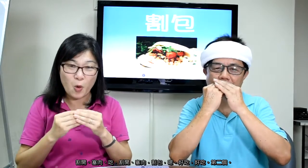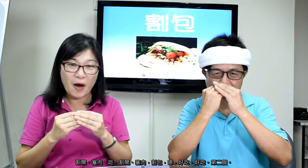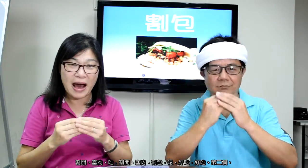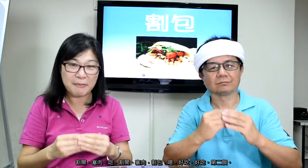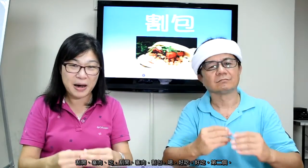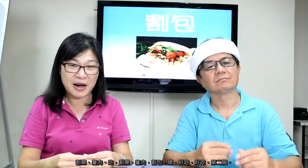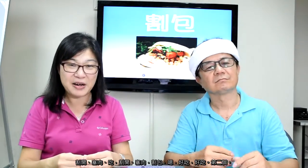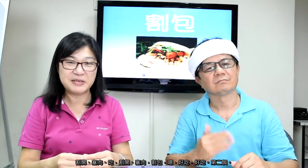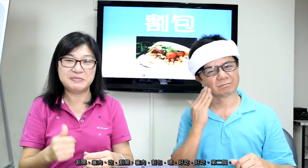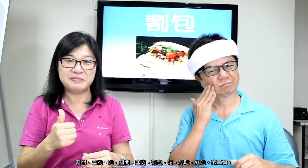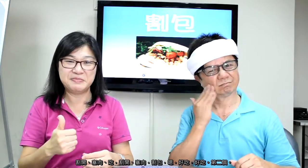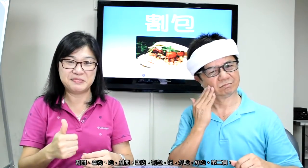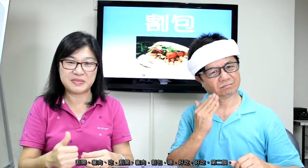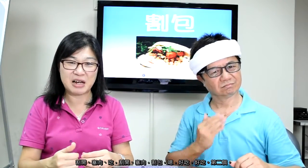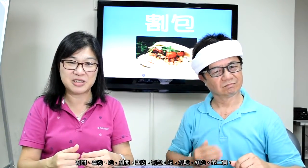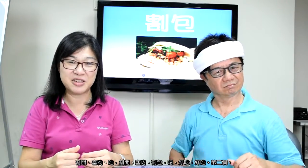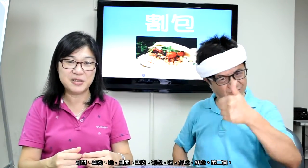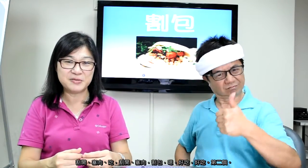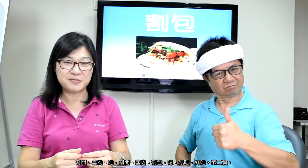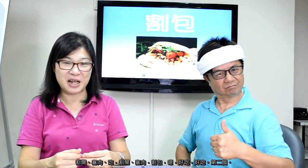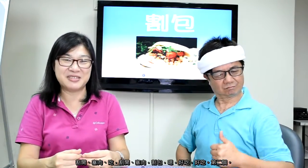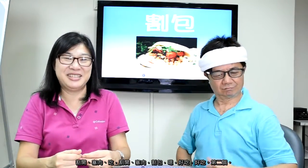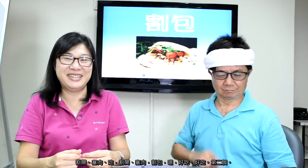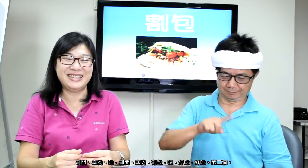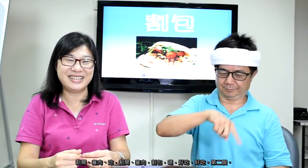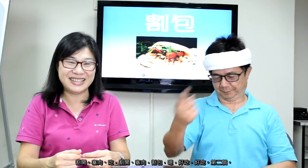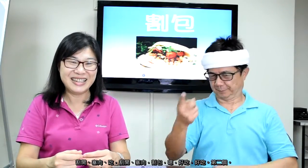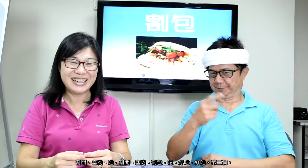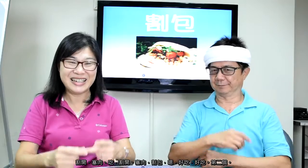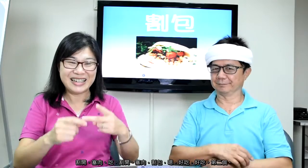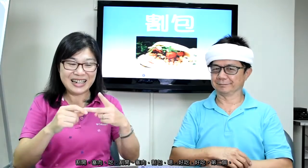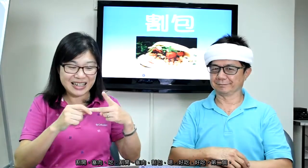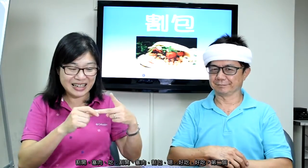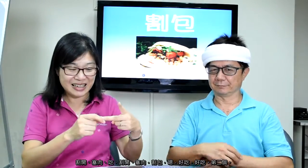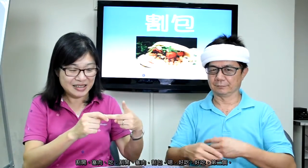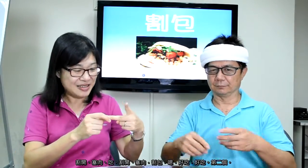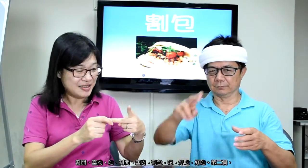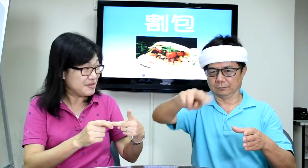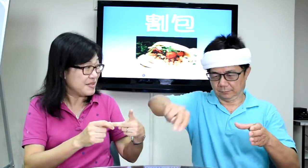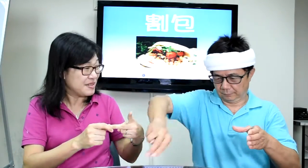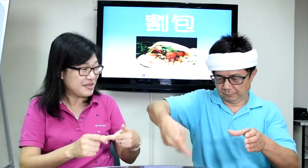挂包，好吃，好吃。第二个，